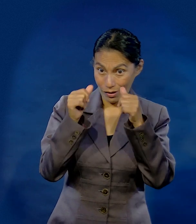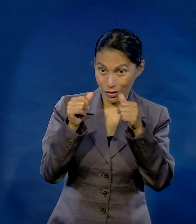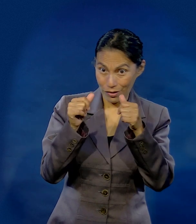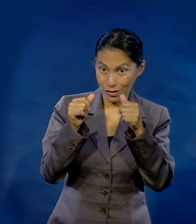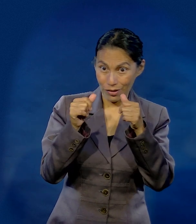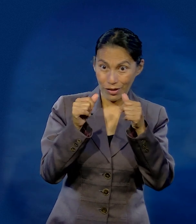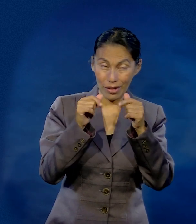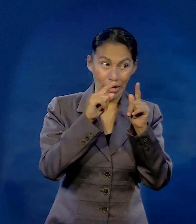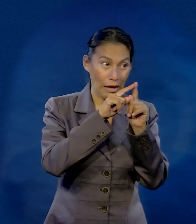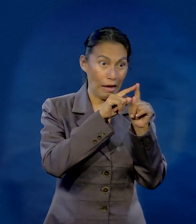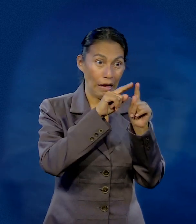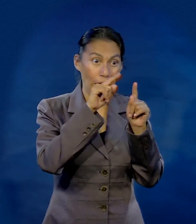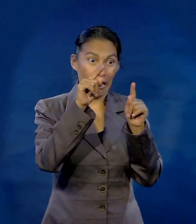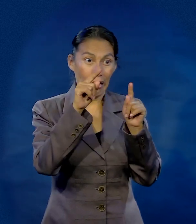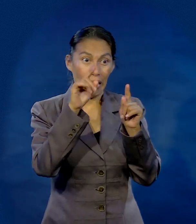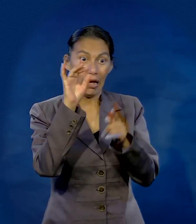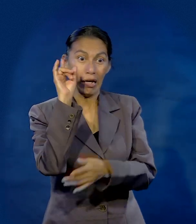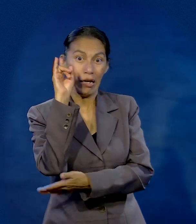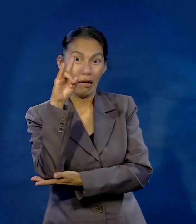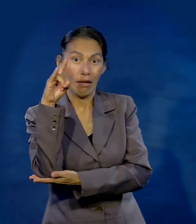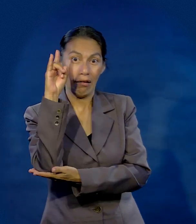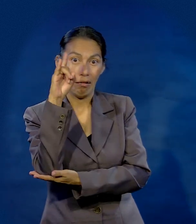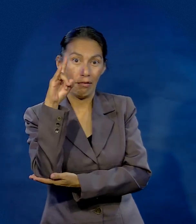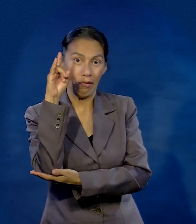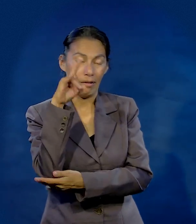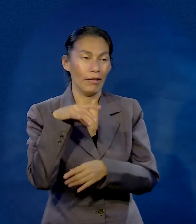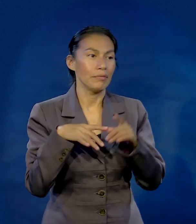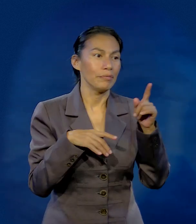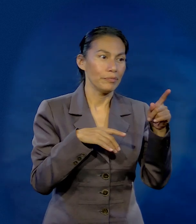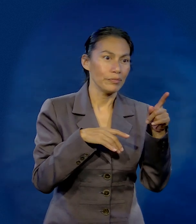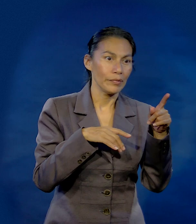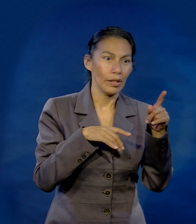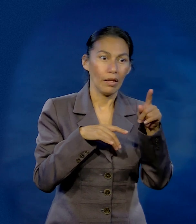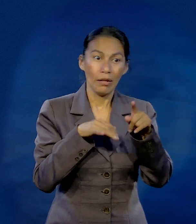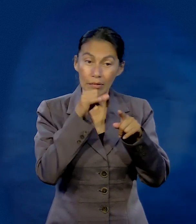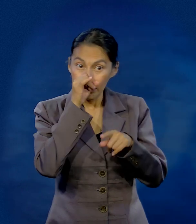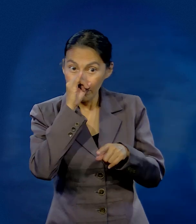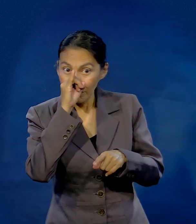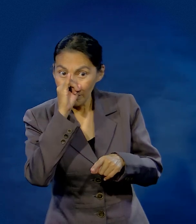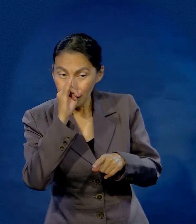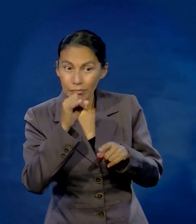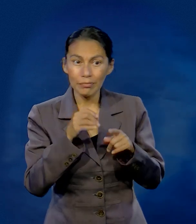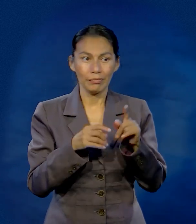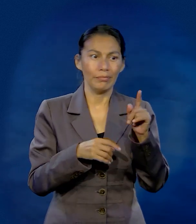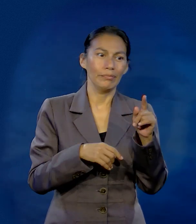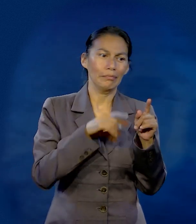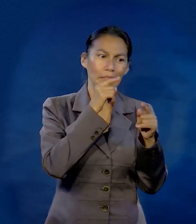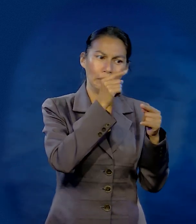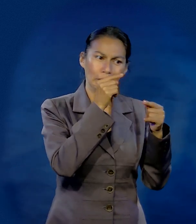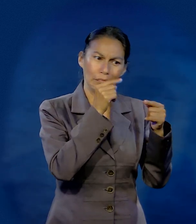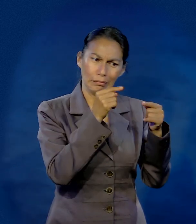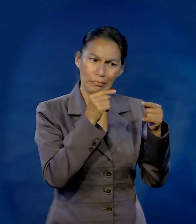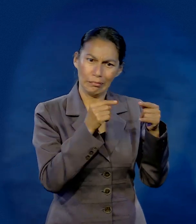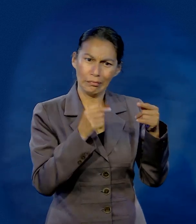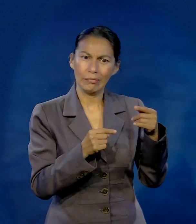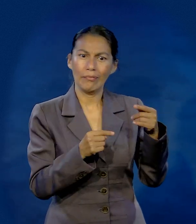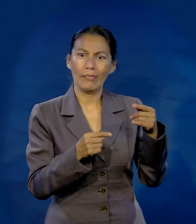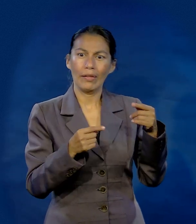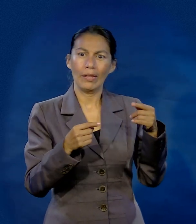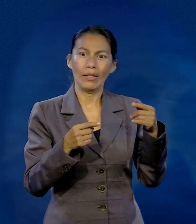le voy a decir que acabo no me afecta ahí le va ojo pestaña y sé que hay mucha oreja estábamos en fulano de tal la